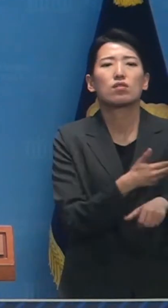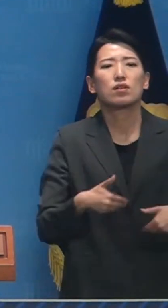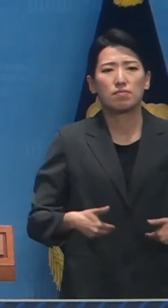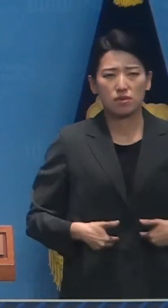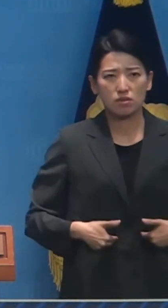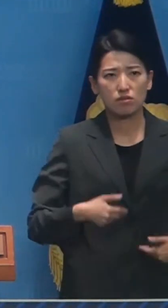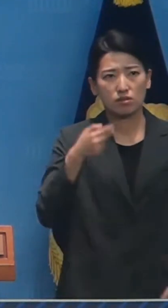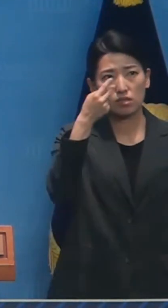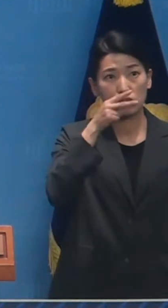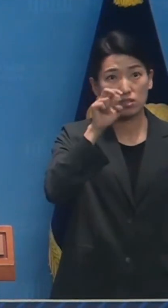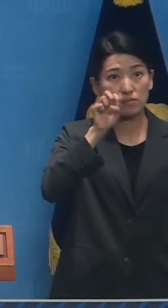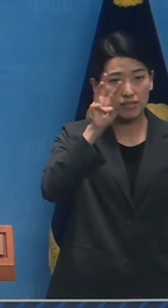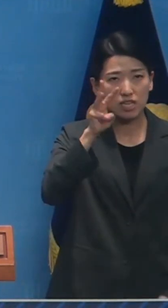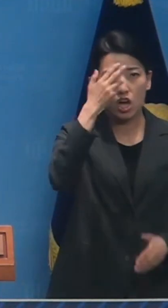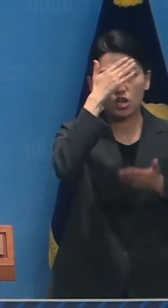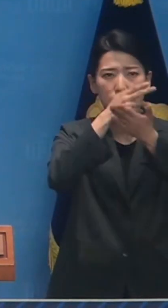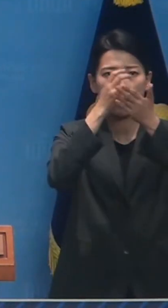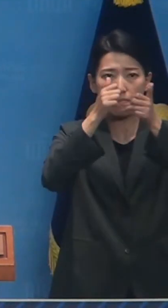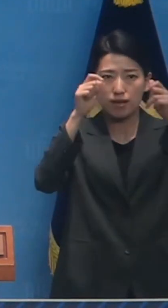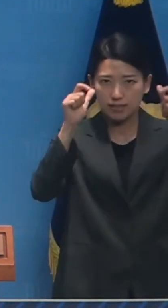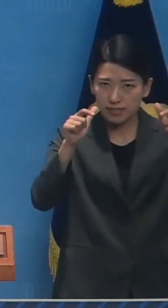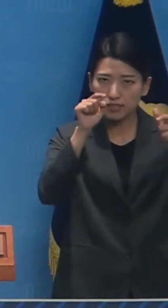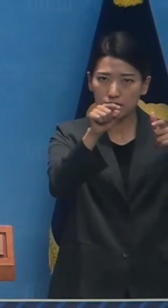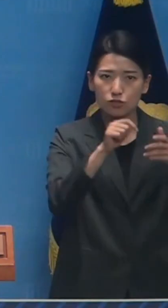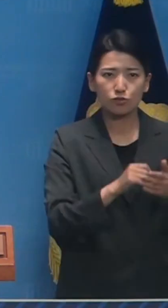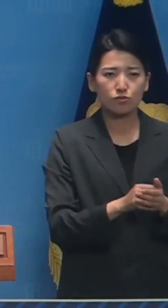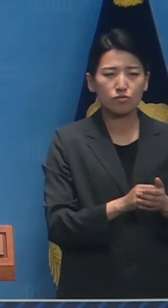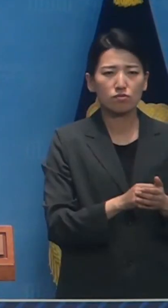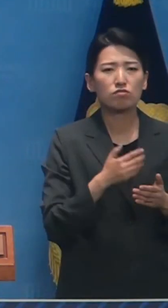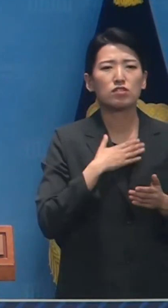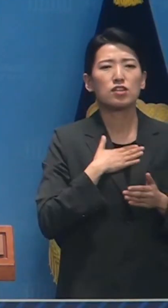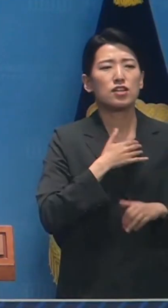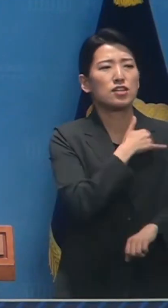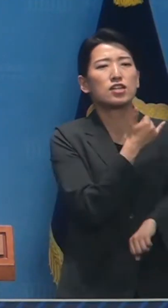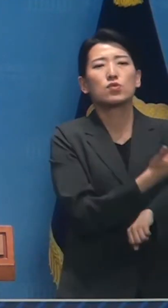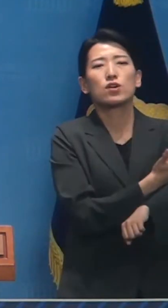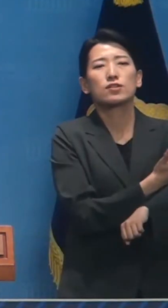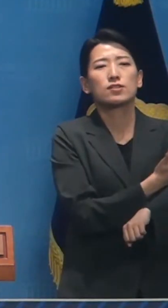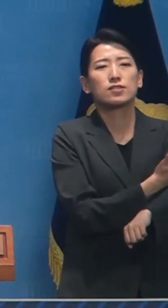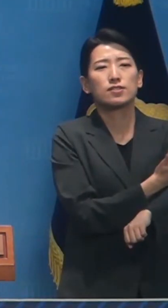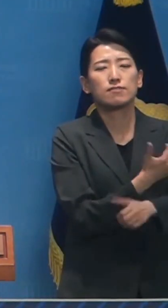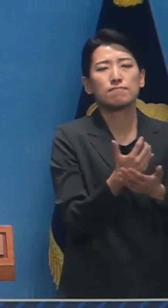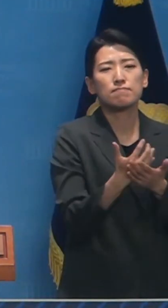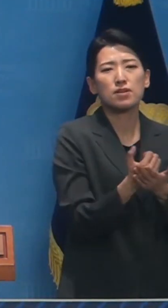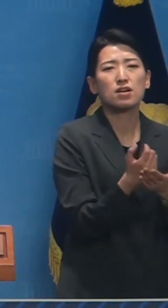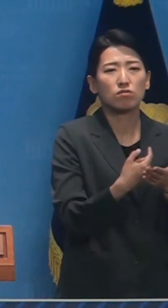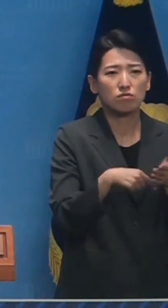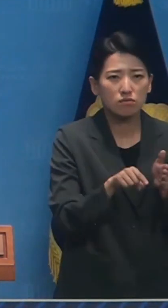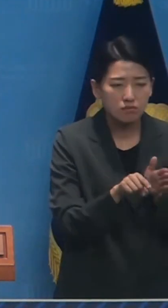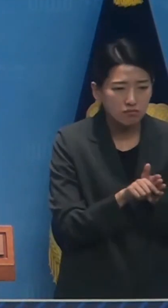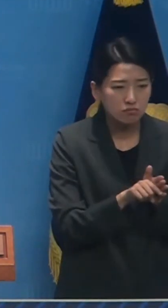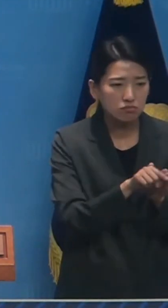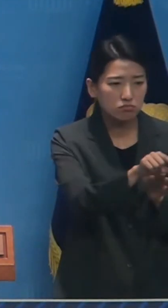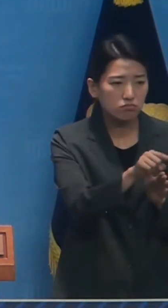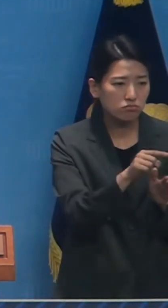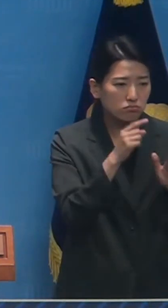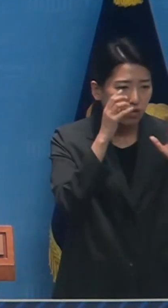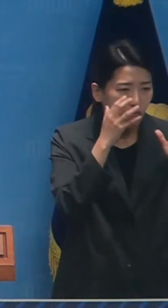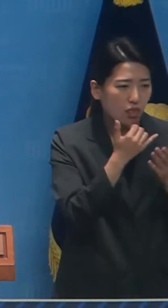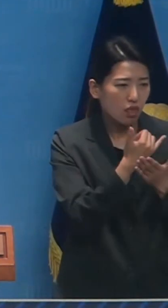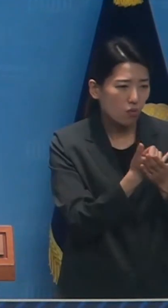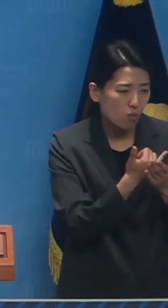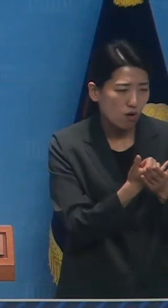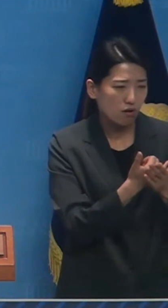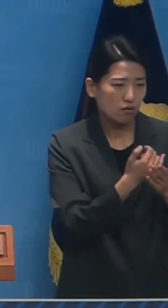헌재 판시 및 청구 인권을 되찾기 위한 유기 수용시설 피해 아동 등의